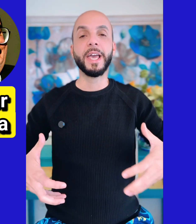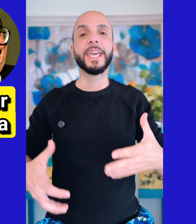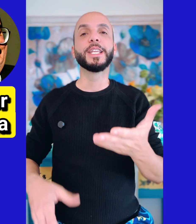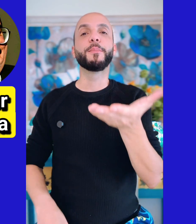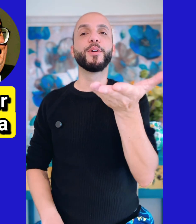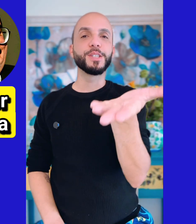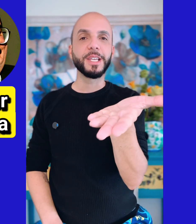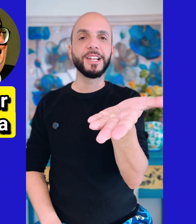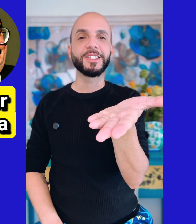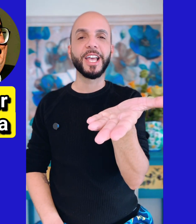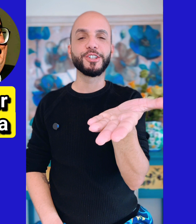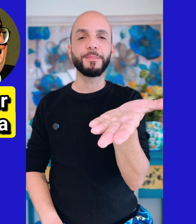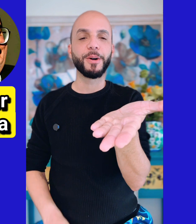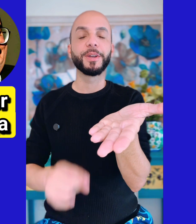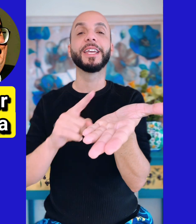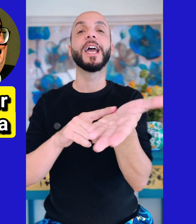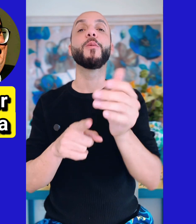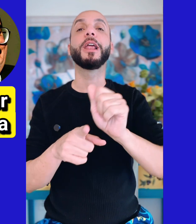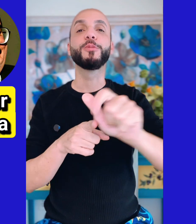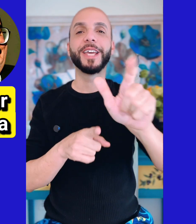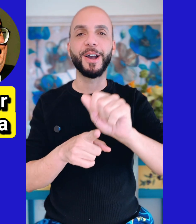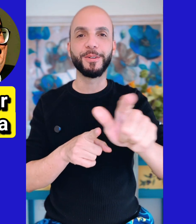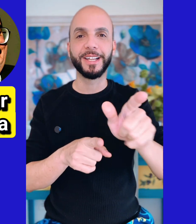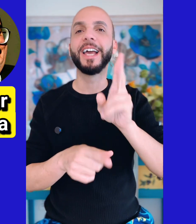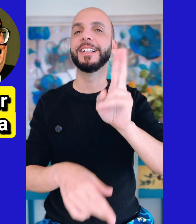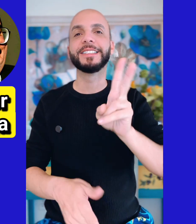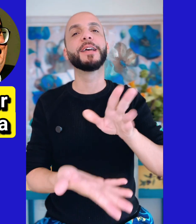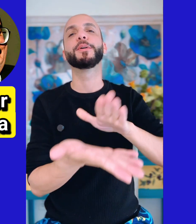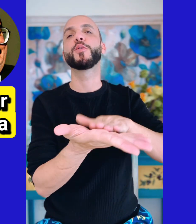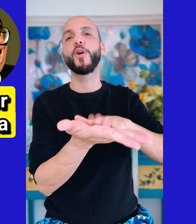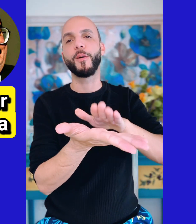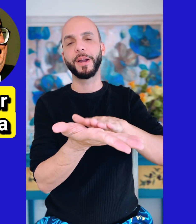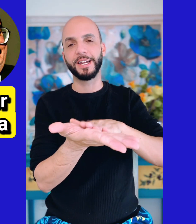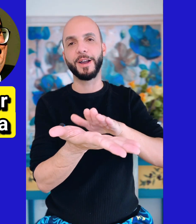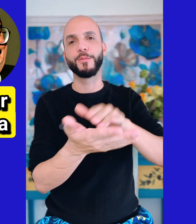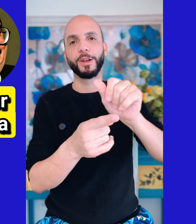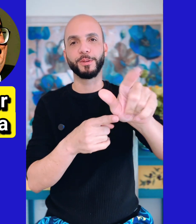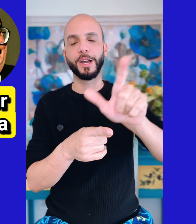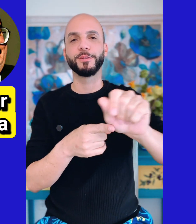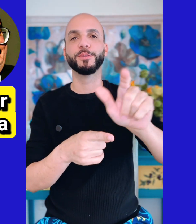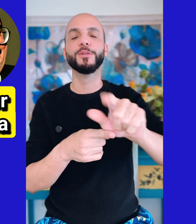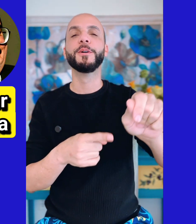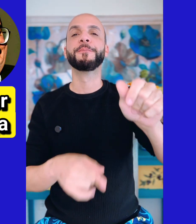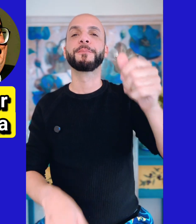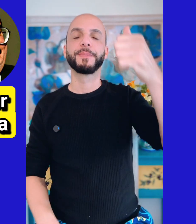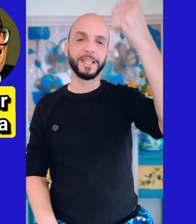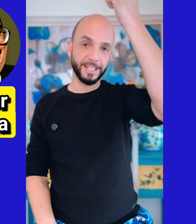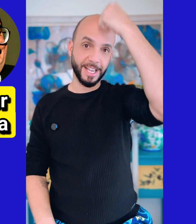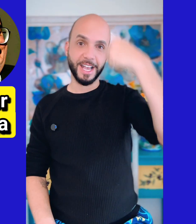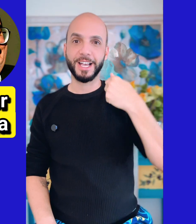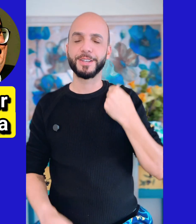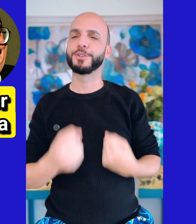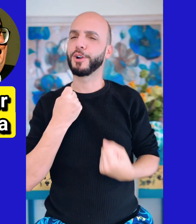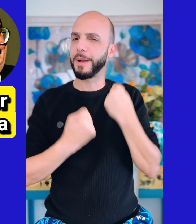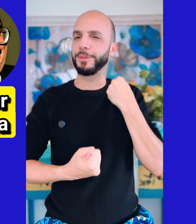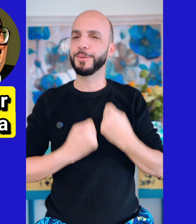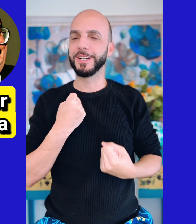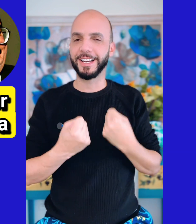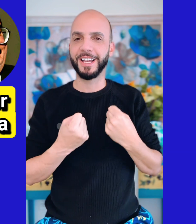E depois ele estende a mão, que é o aluguel, né? Ele sempre cobra, né? O aluguel do senhor Madruga, né?